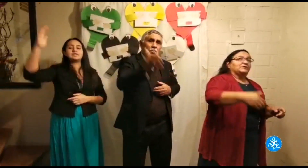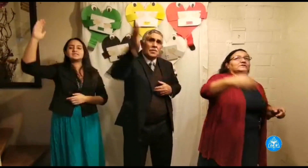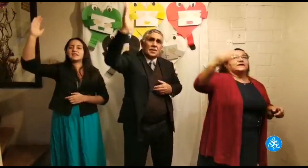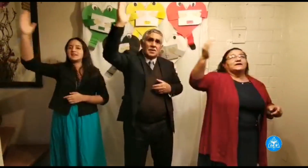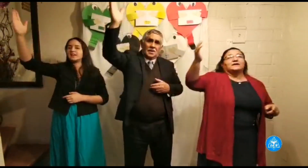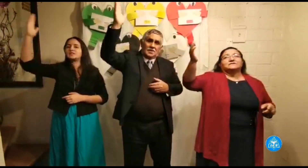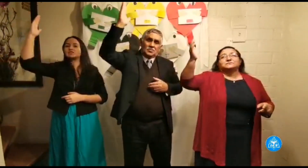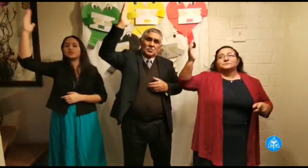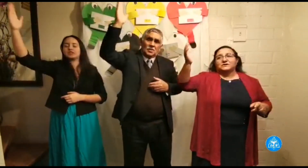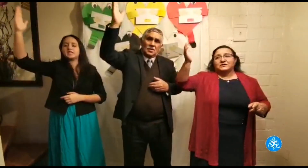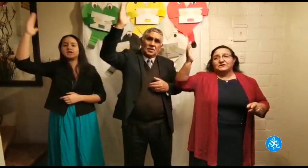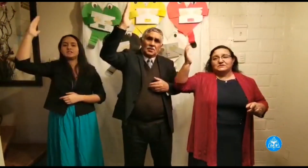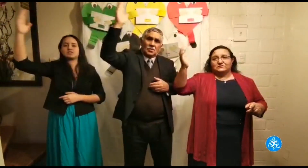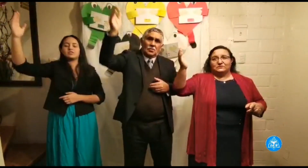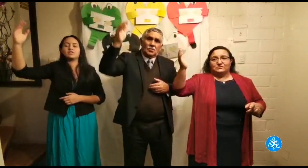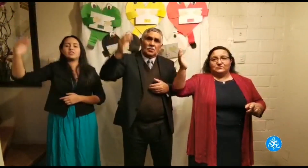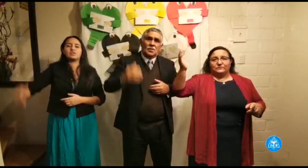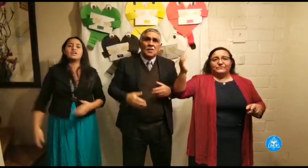Necesitamos de Jesucristo,